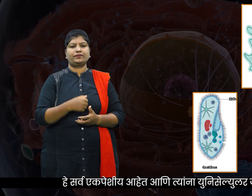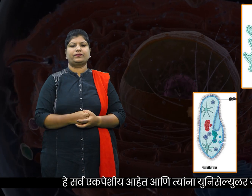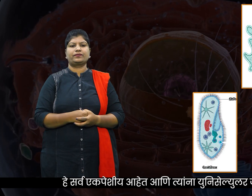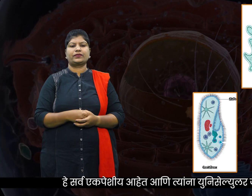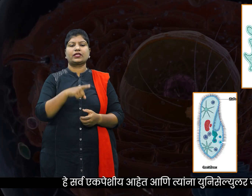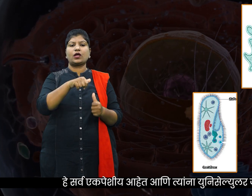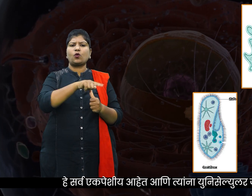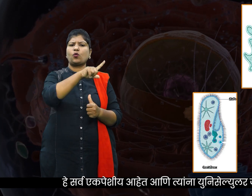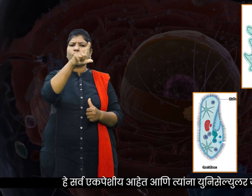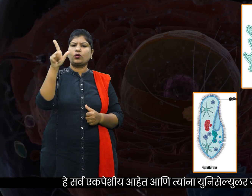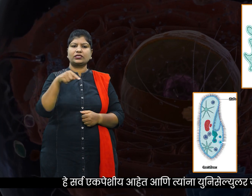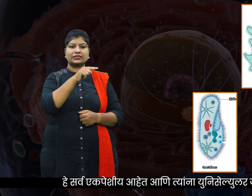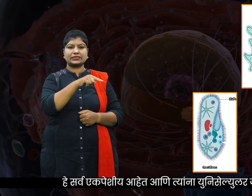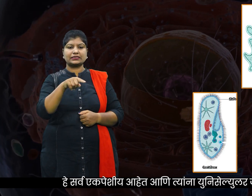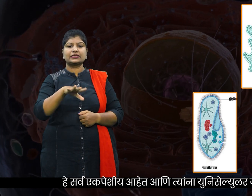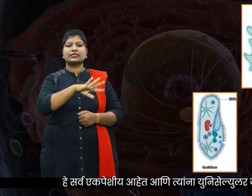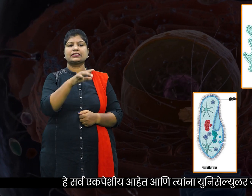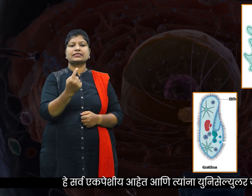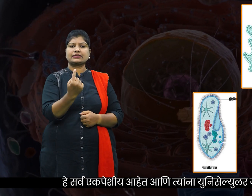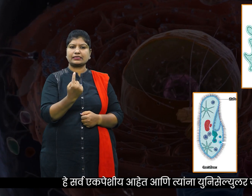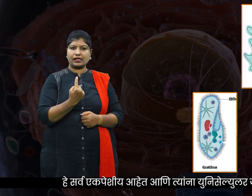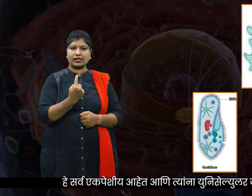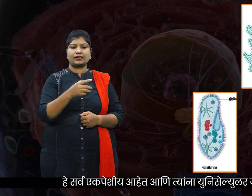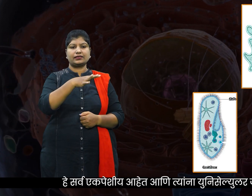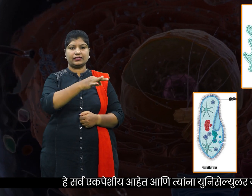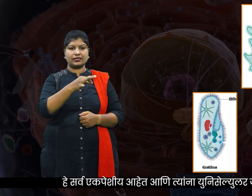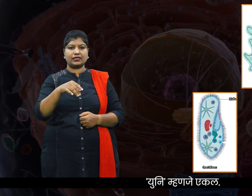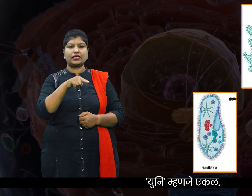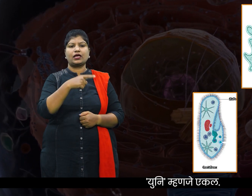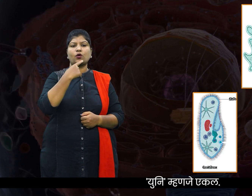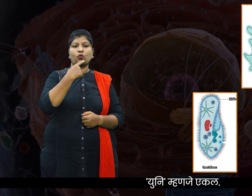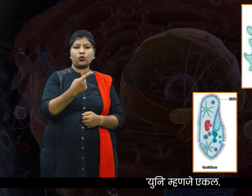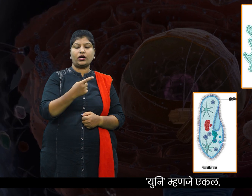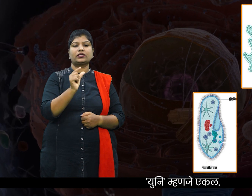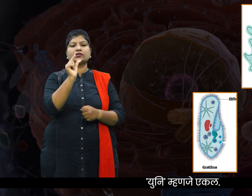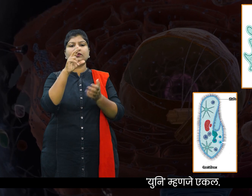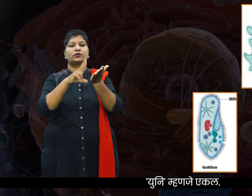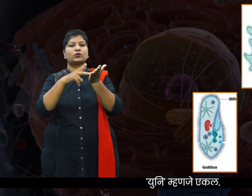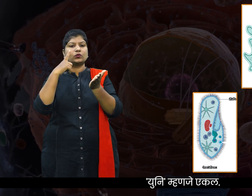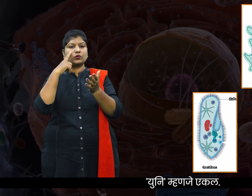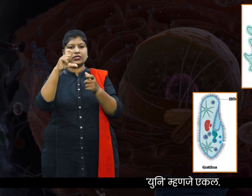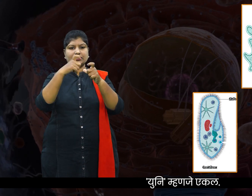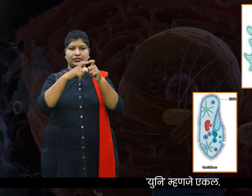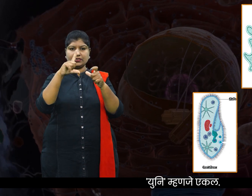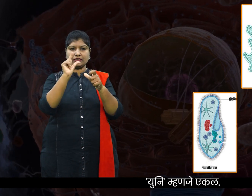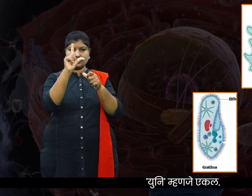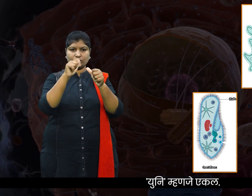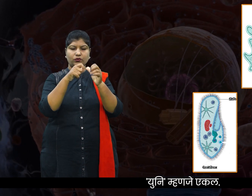हे सर्व एकपेशीय आहेत आणि त्यांना युनिसेल्युलर जीव म्हणतात. युनि म्हणजे एकल.